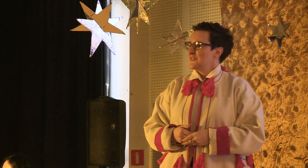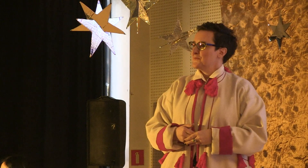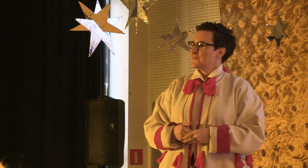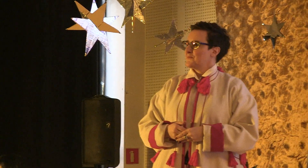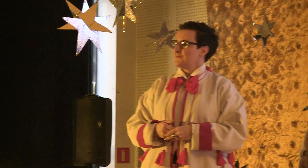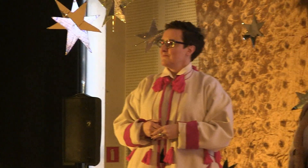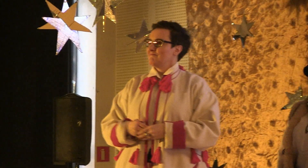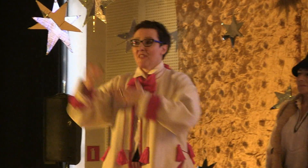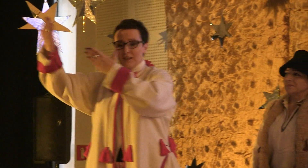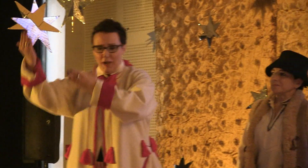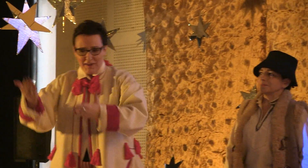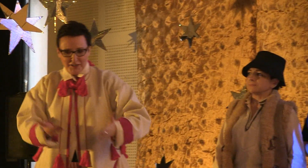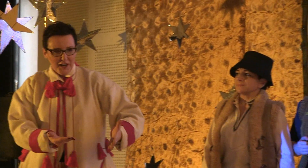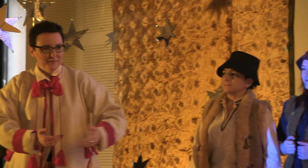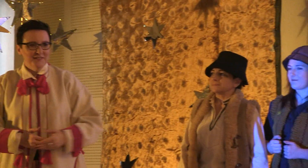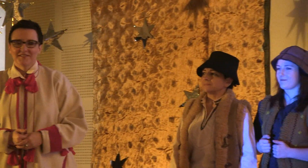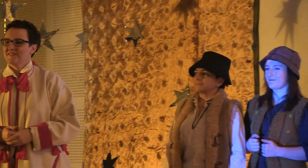To zapraszamy.